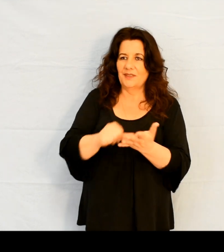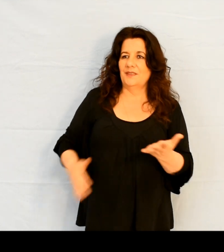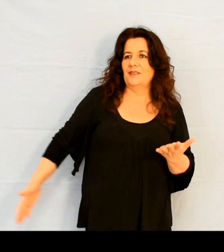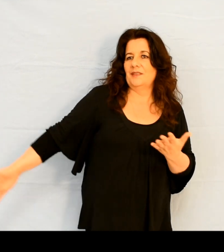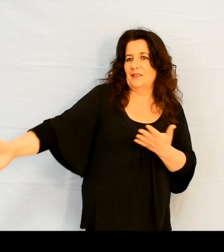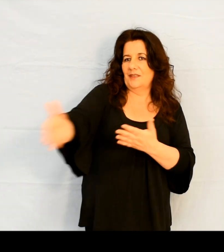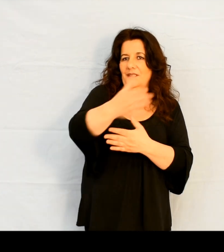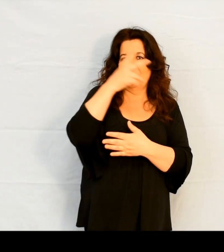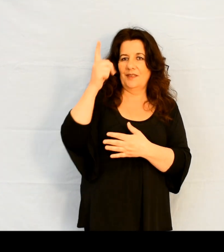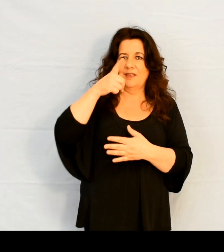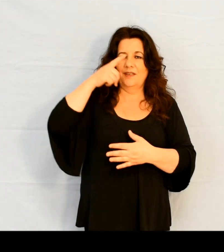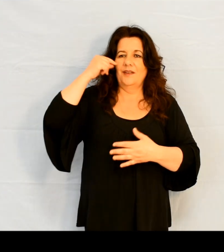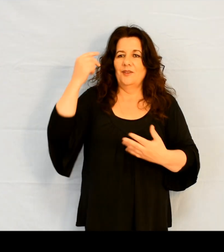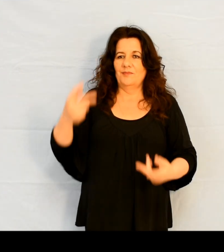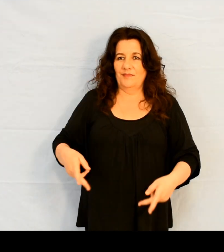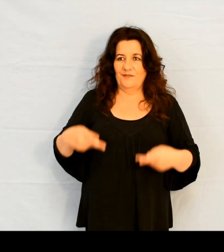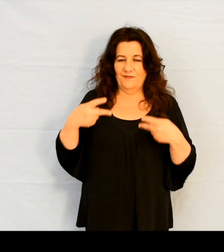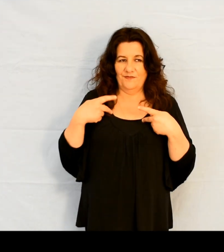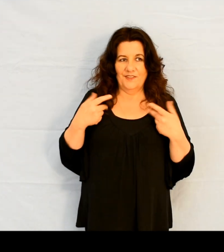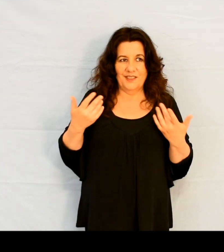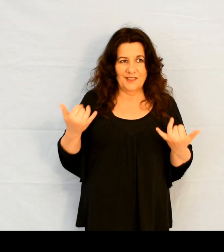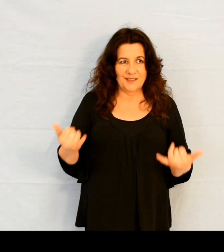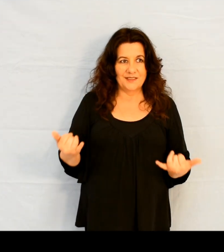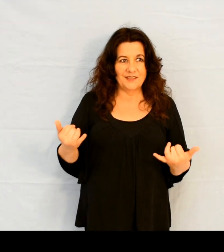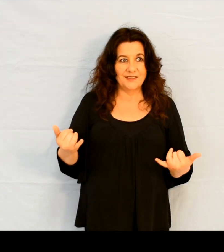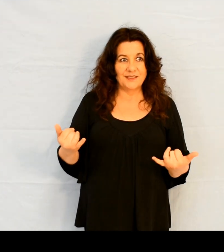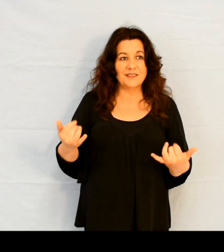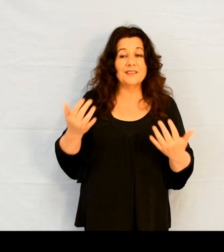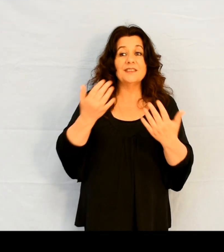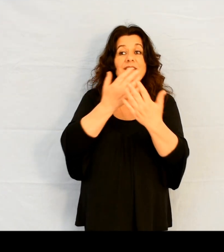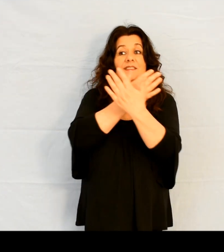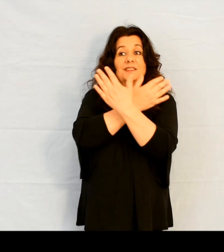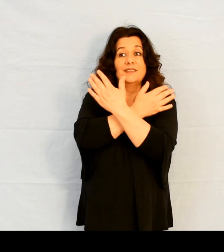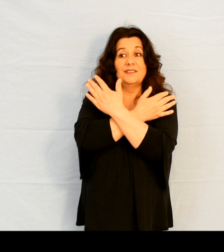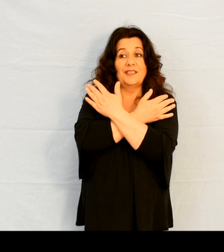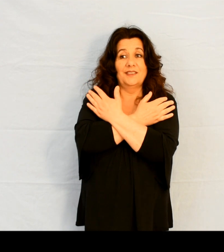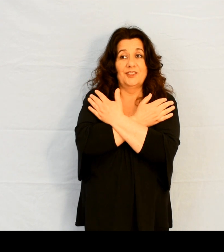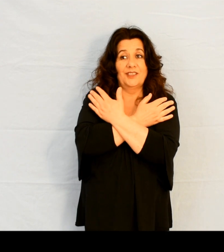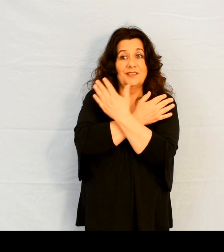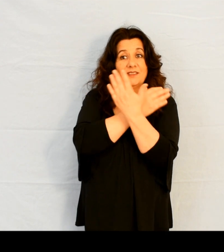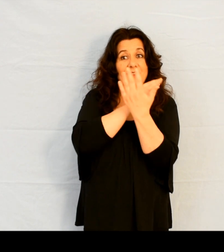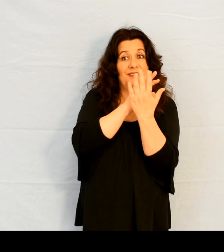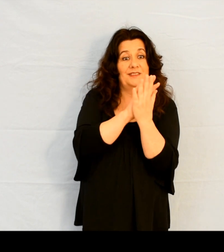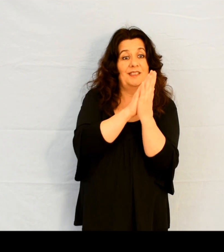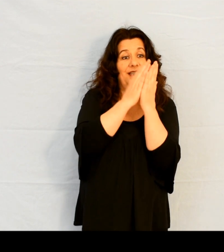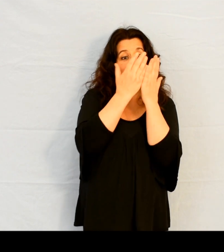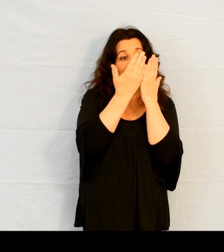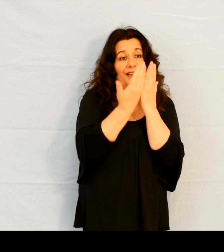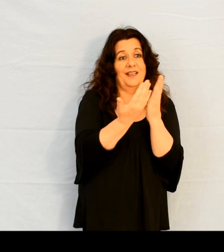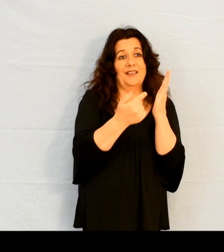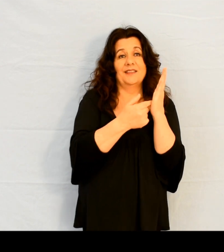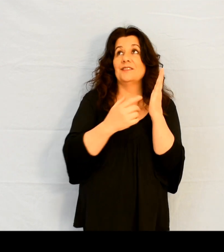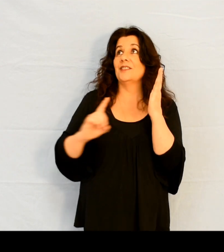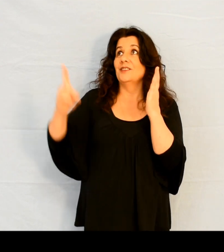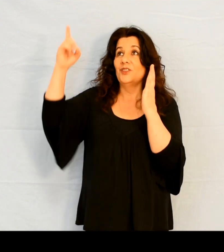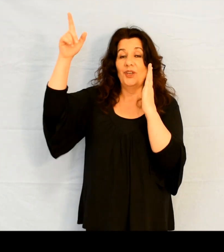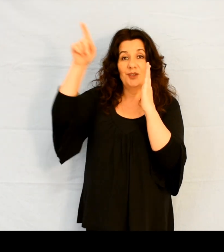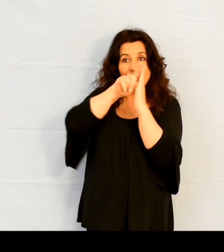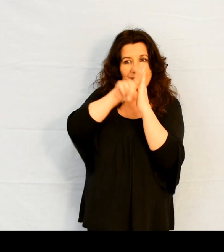Elle est le livre des préceptes de Dieu, la loi qui demeure